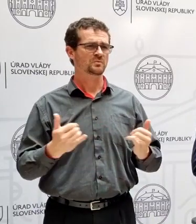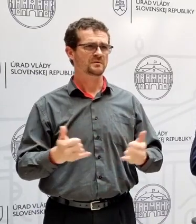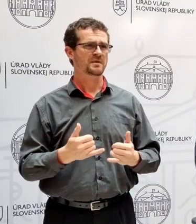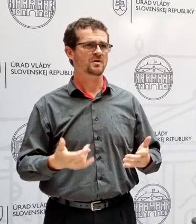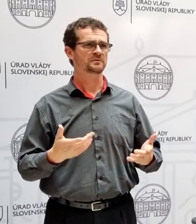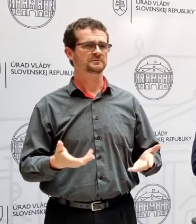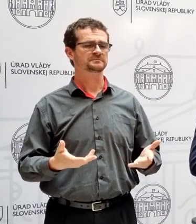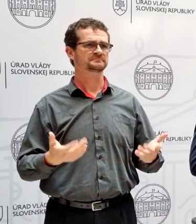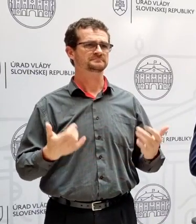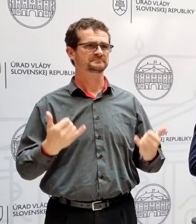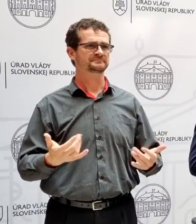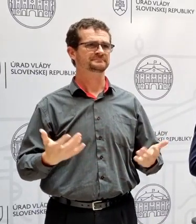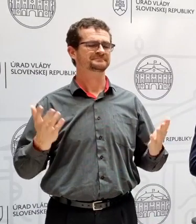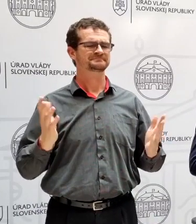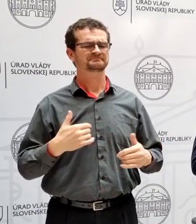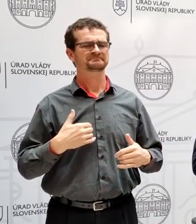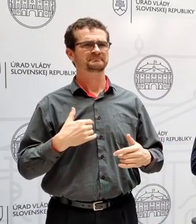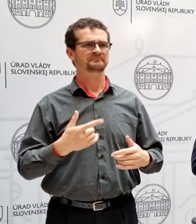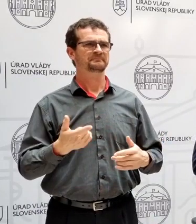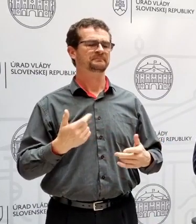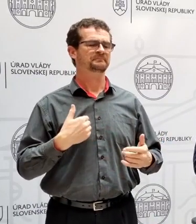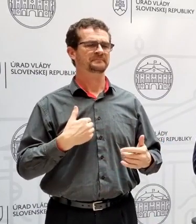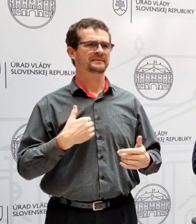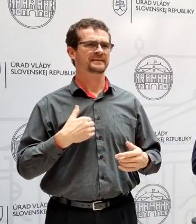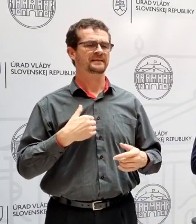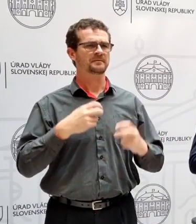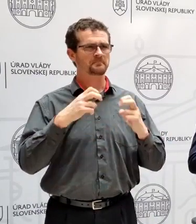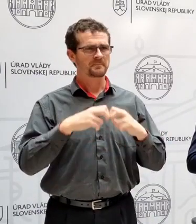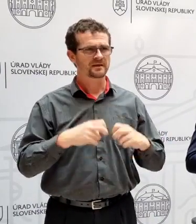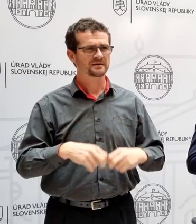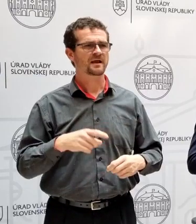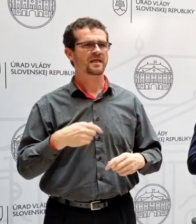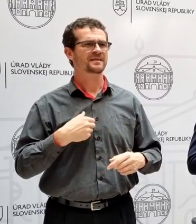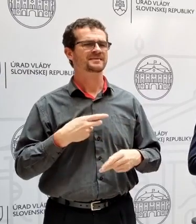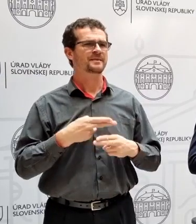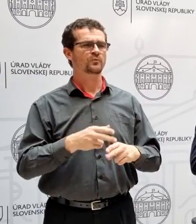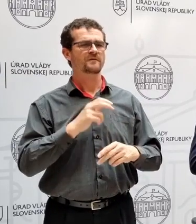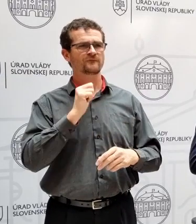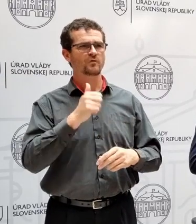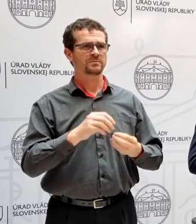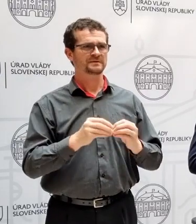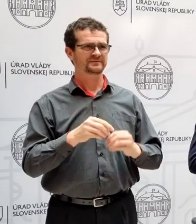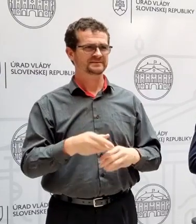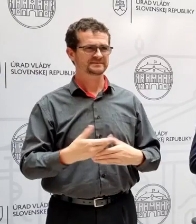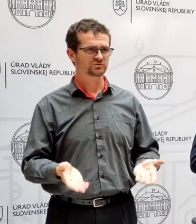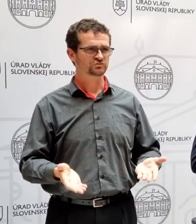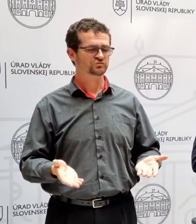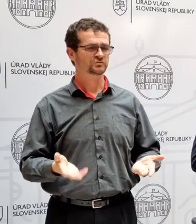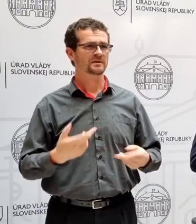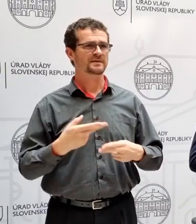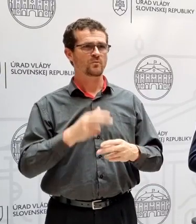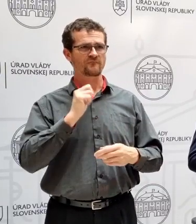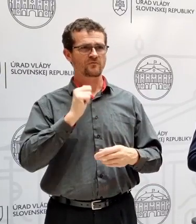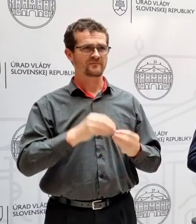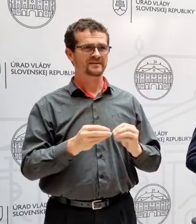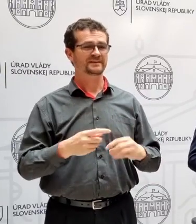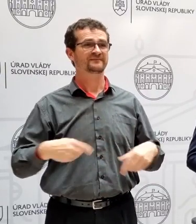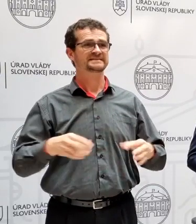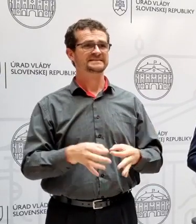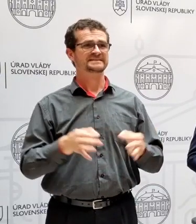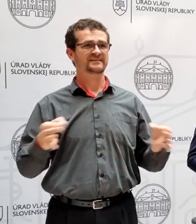Akože zbytočne by sme teraz išli. Nechcem vám dávať ani indície, aby sme tu pátrali. Podľa mňa nepomôže vôbec veci. Nepomohlo vôbec veci, že vy